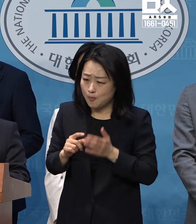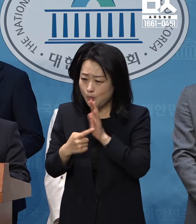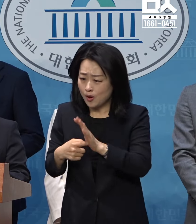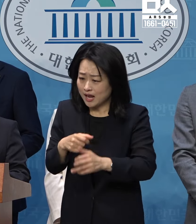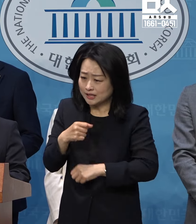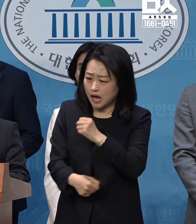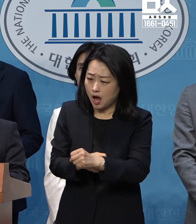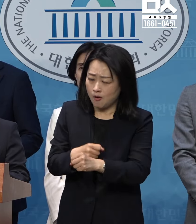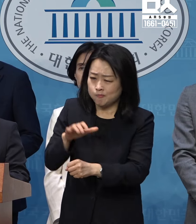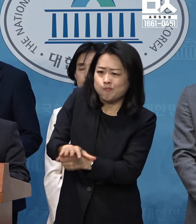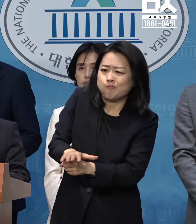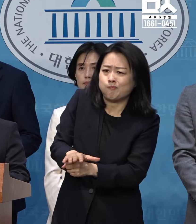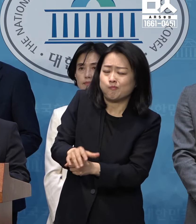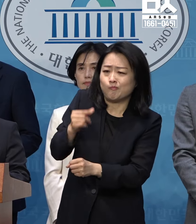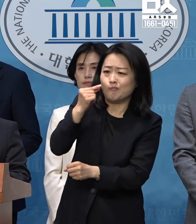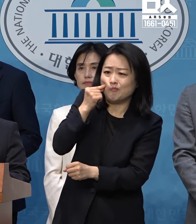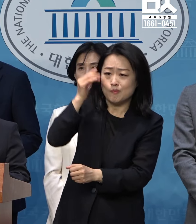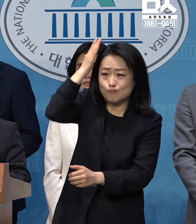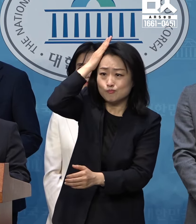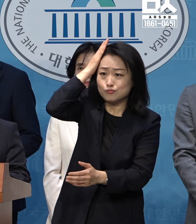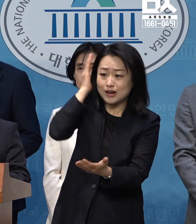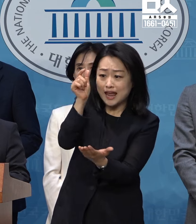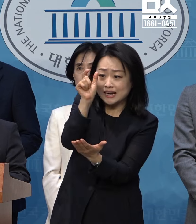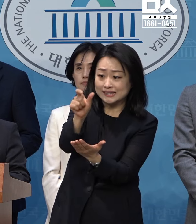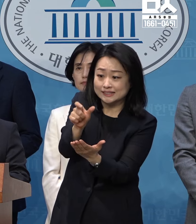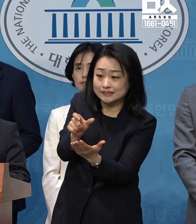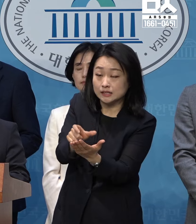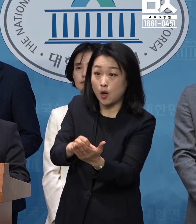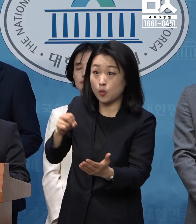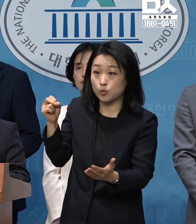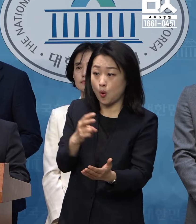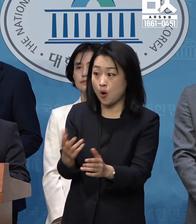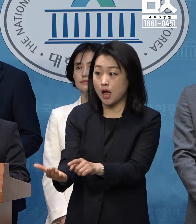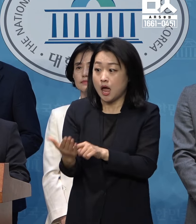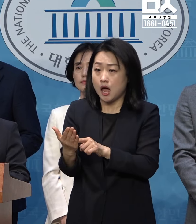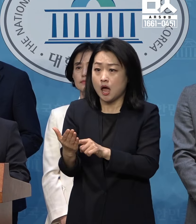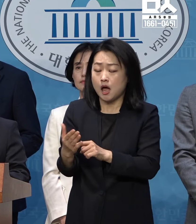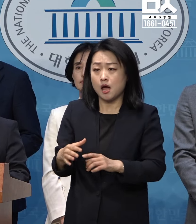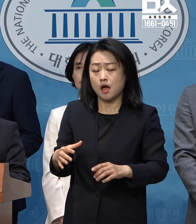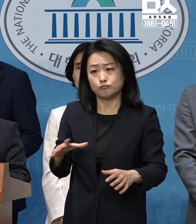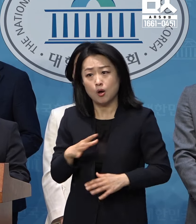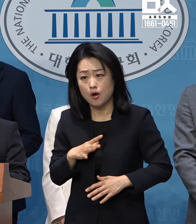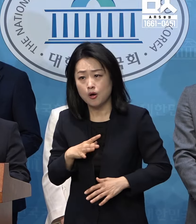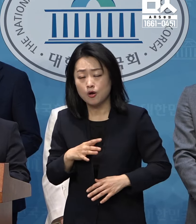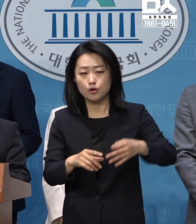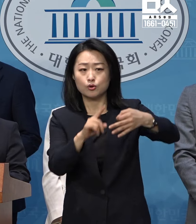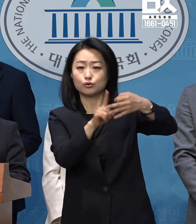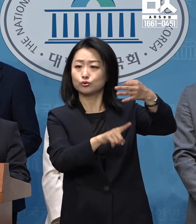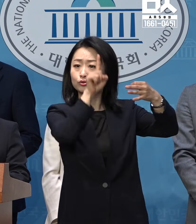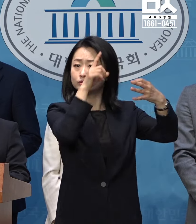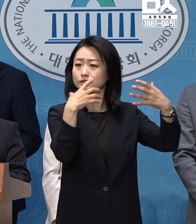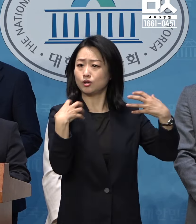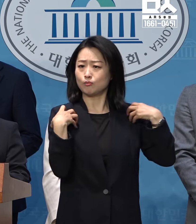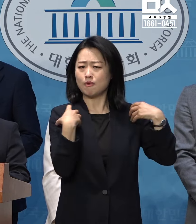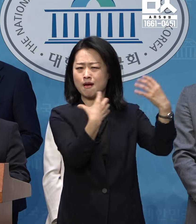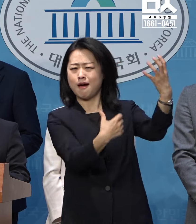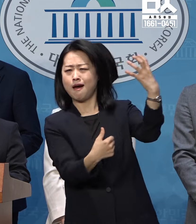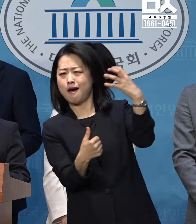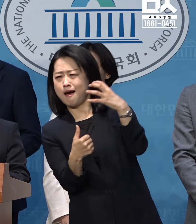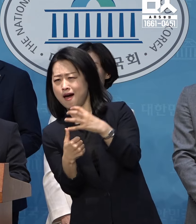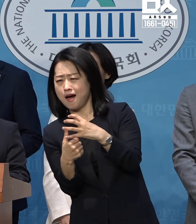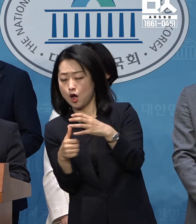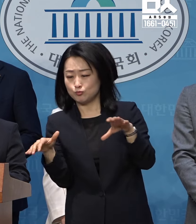틀어막혔습니다. 블랙리스트의 망령이 다시 대한민국을 떠돌고 있습니다. 윤석열 정권에 억눌린